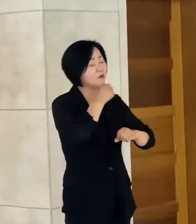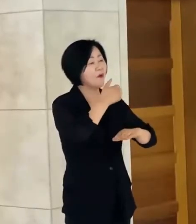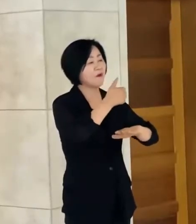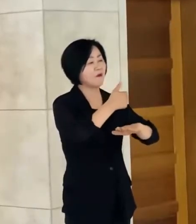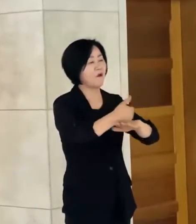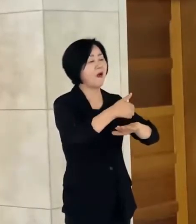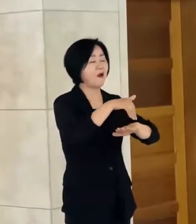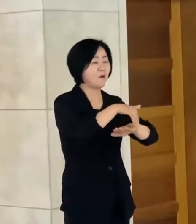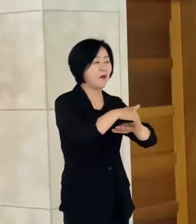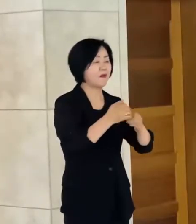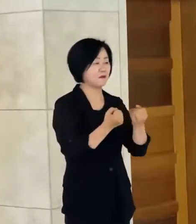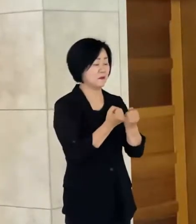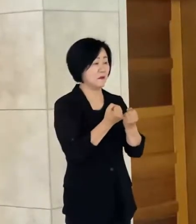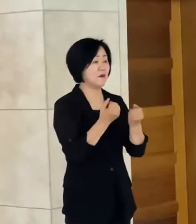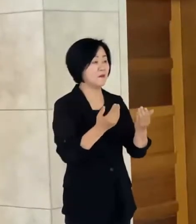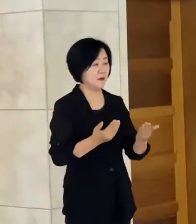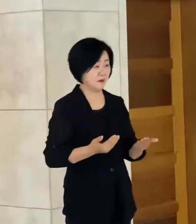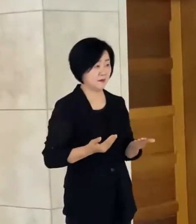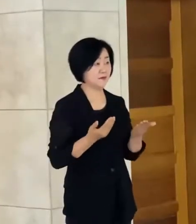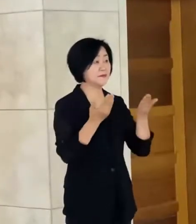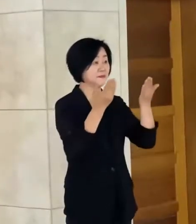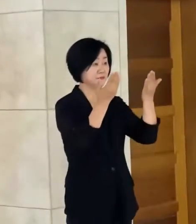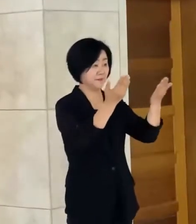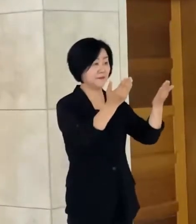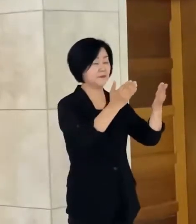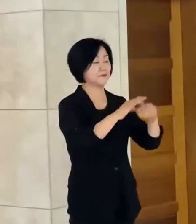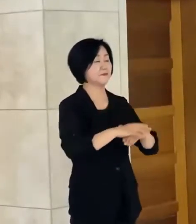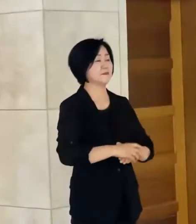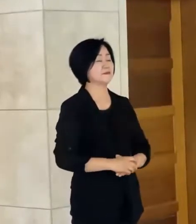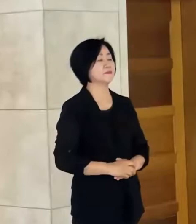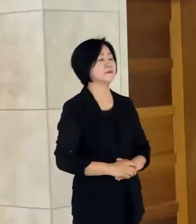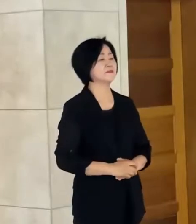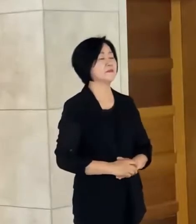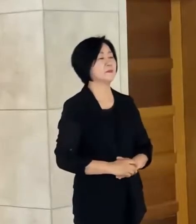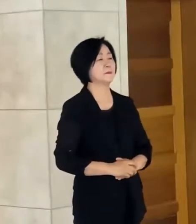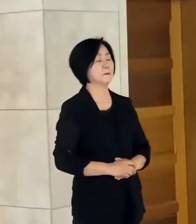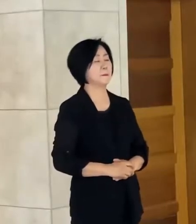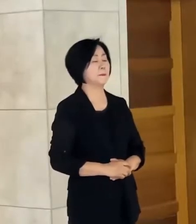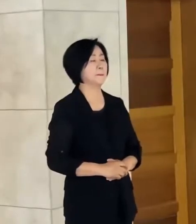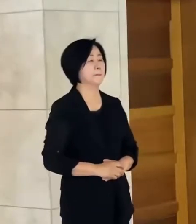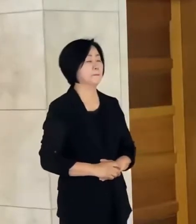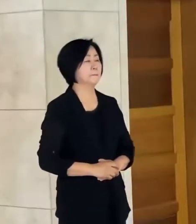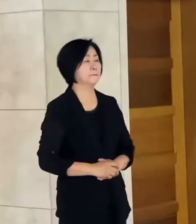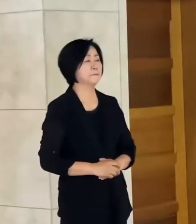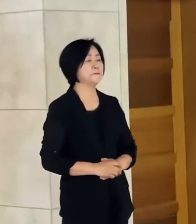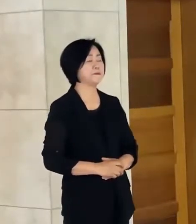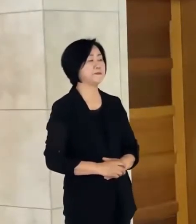및 계획에 대해 설명드리도록 하겠습니다.